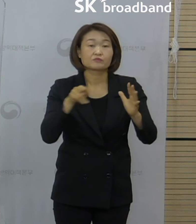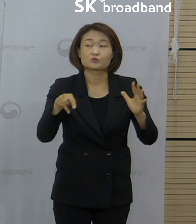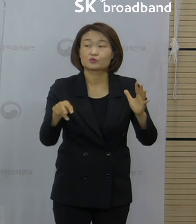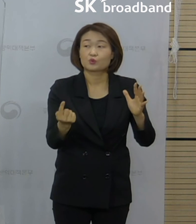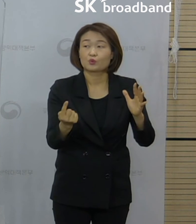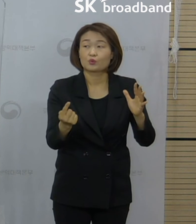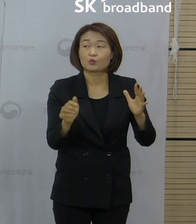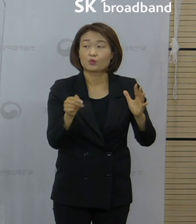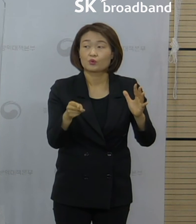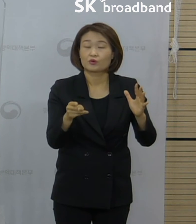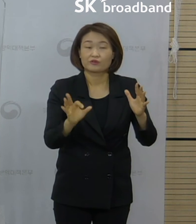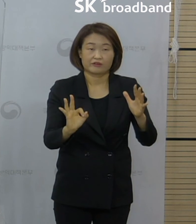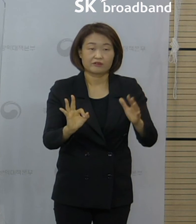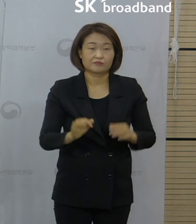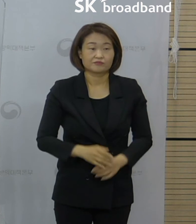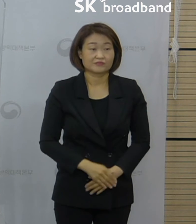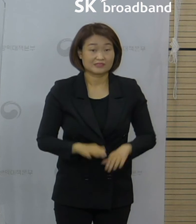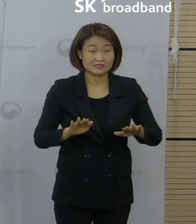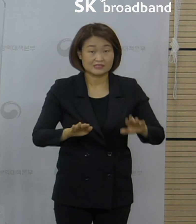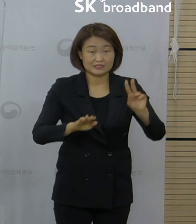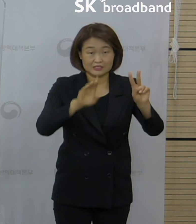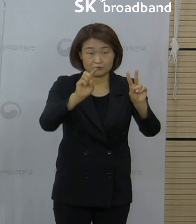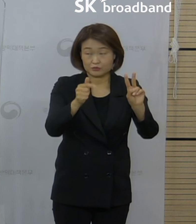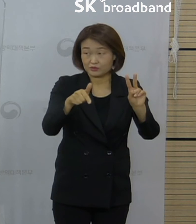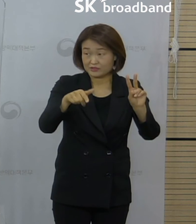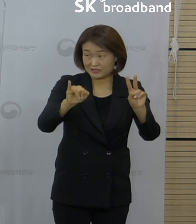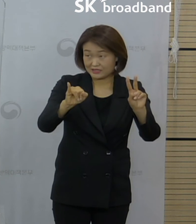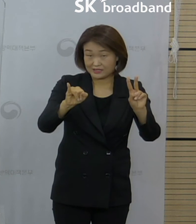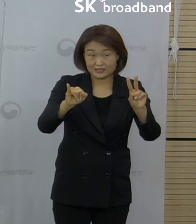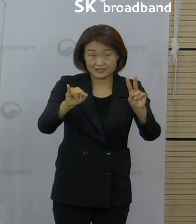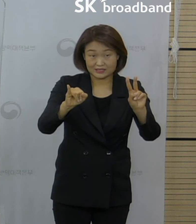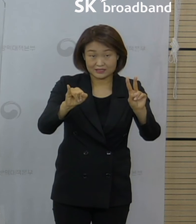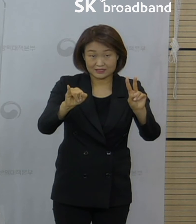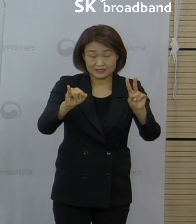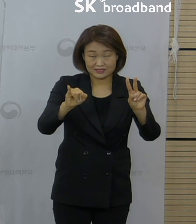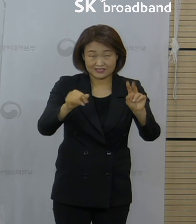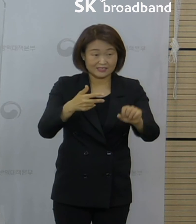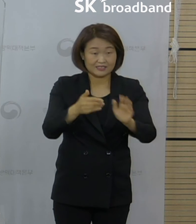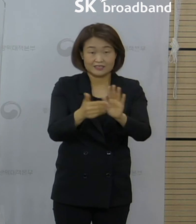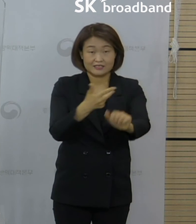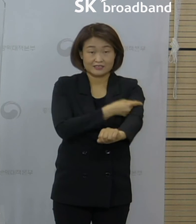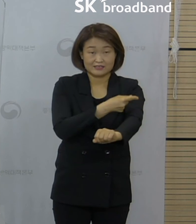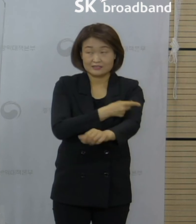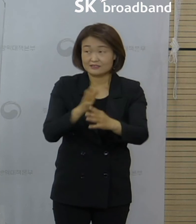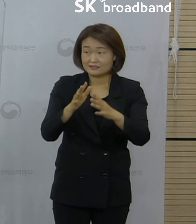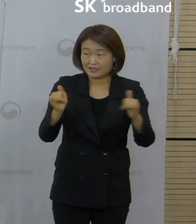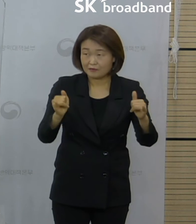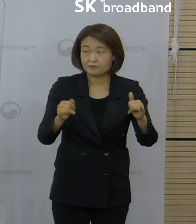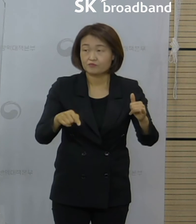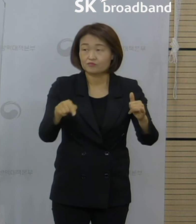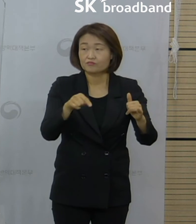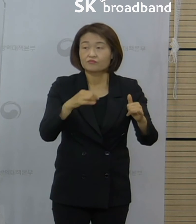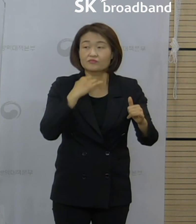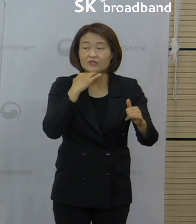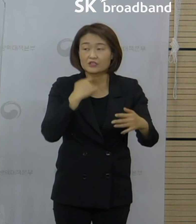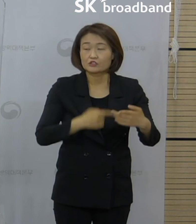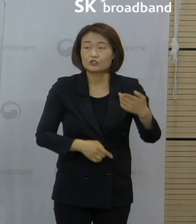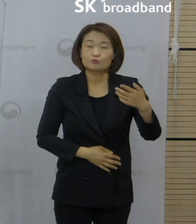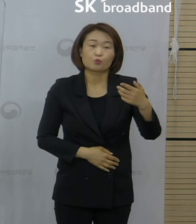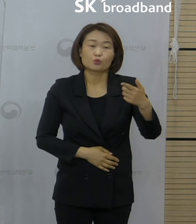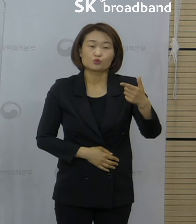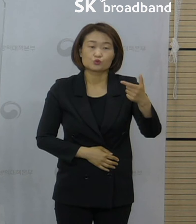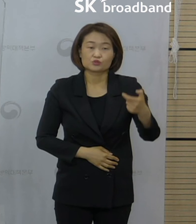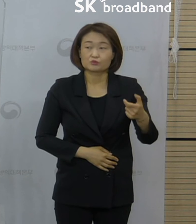질문입니다. 2분기 접종 계획의 대상자 중에 64세 성인 만성질환자는 신장질환